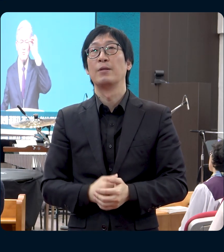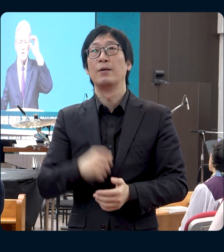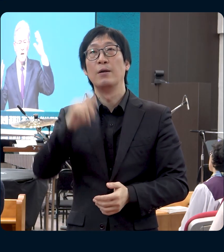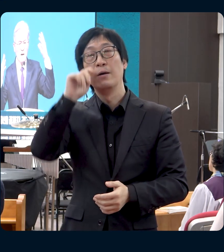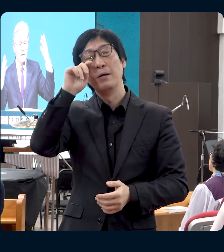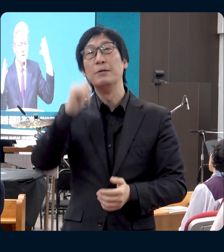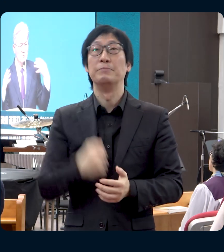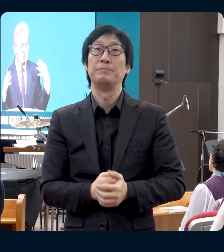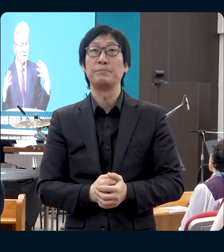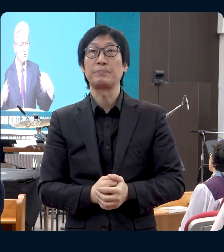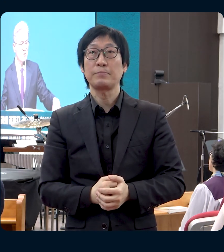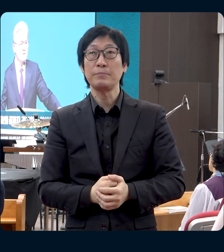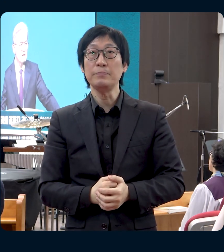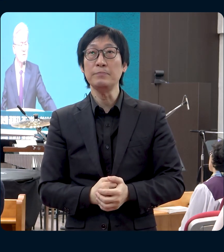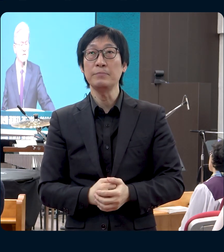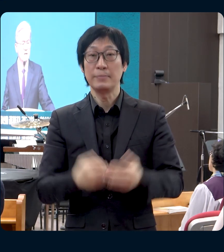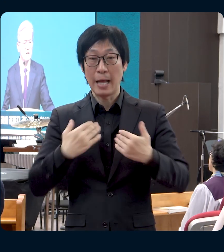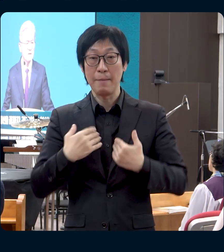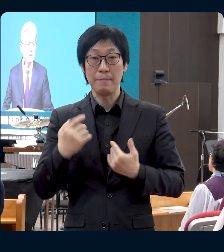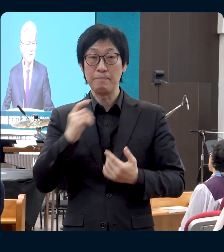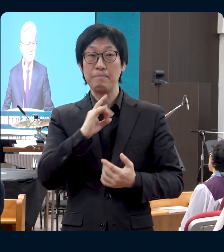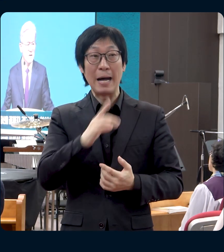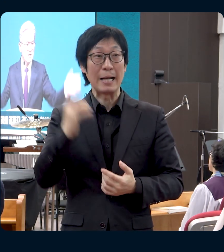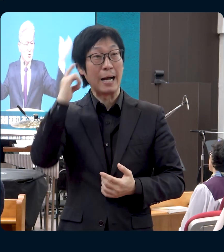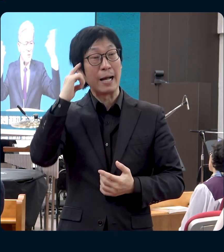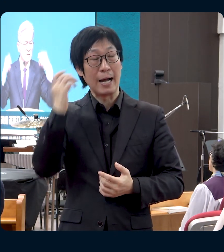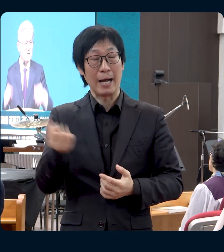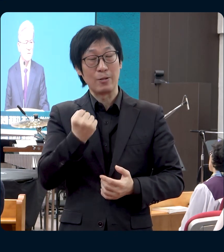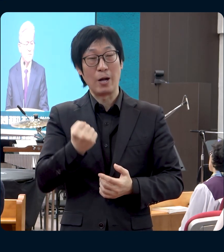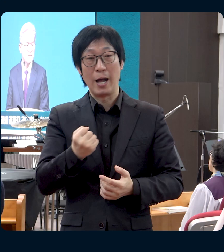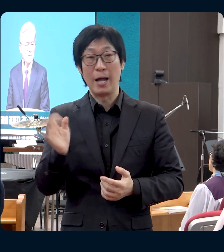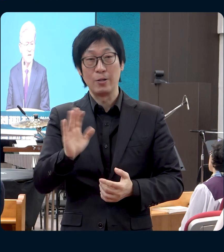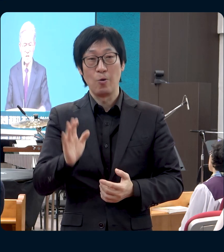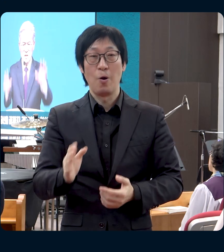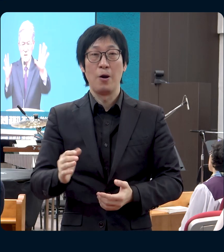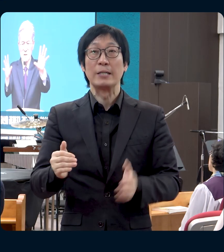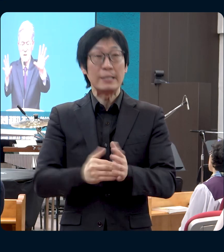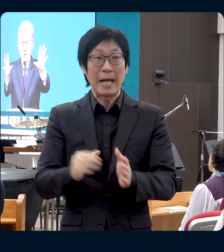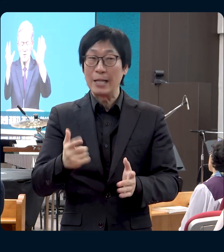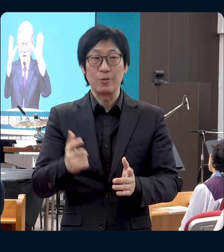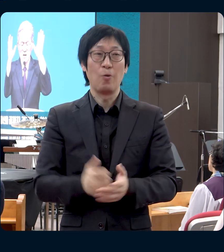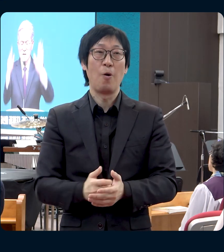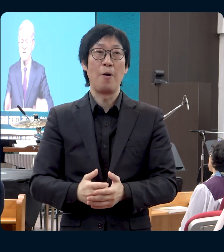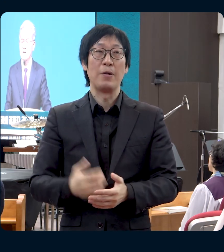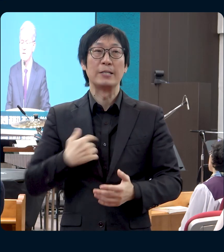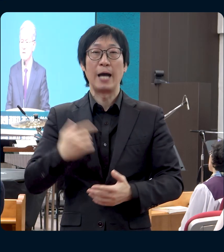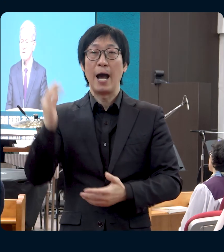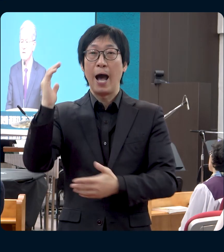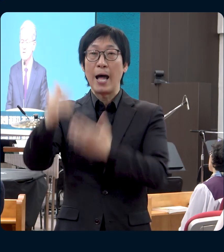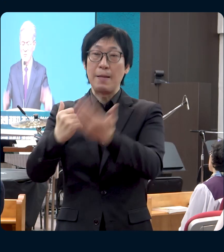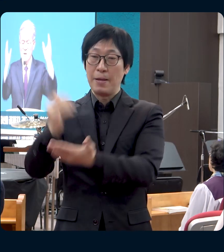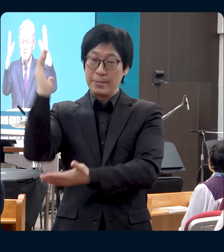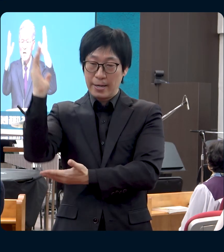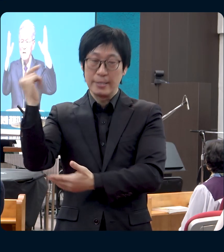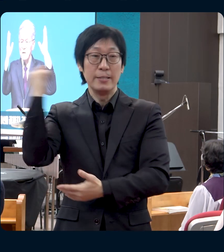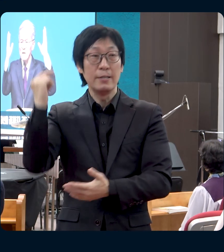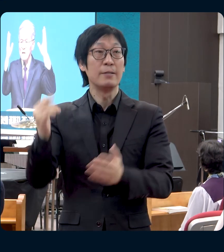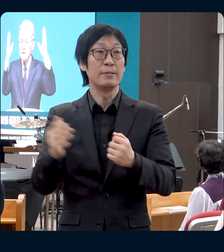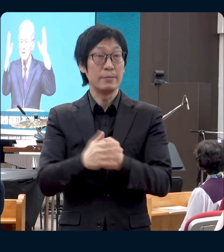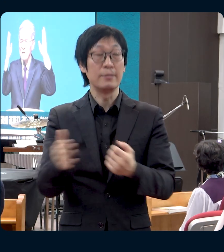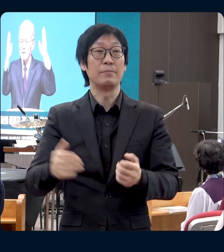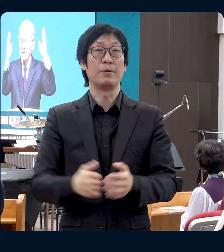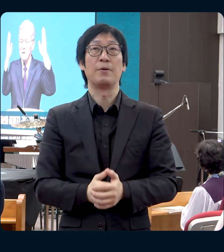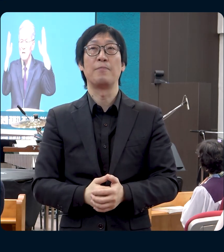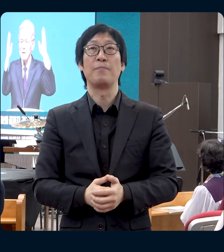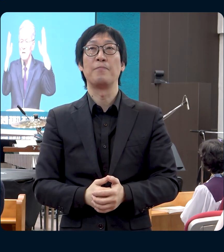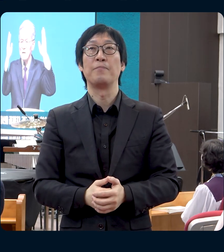이제 우리만 듣고 끝나는 것이 아니라 메시지로 받아서 이 시간 우리 생각에 정말 우리가